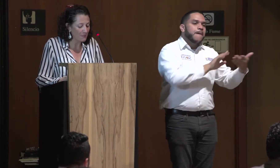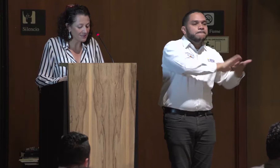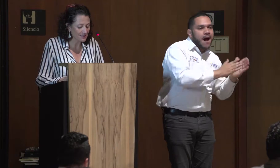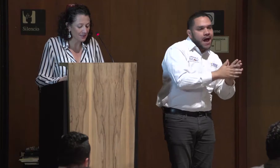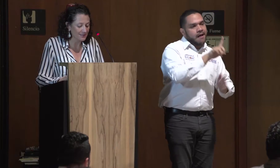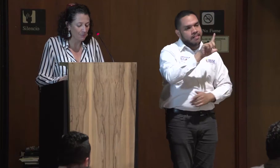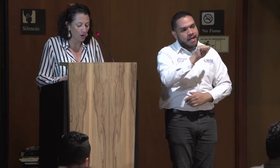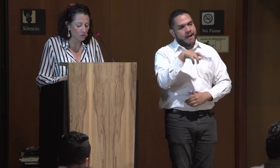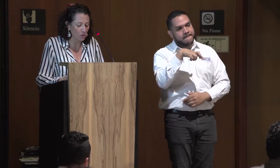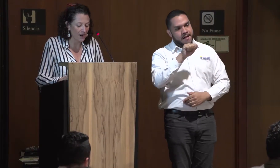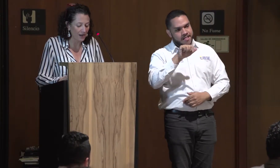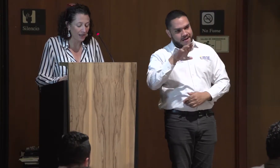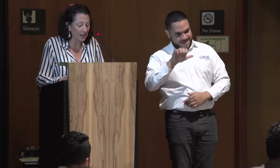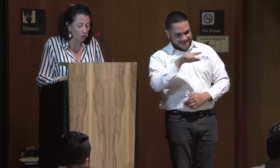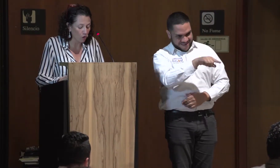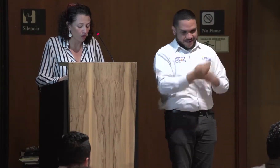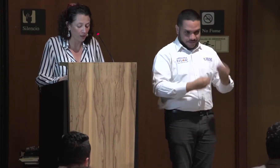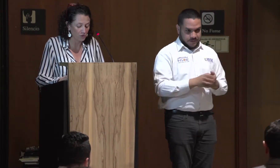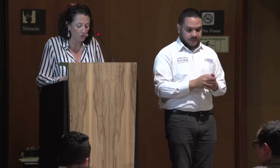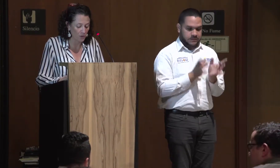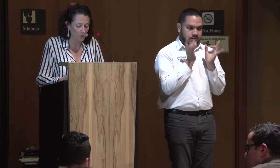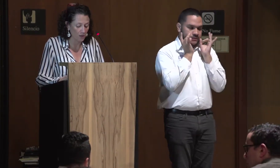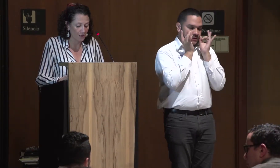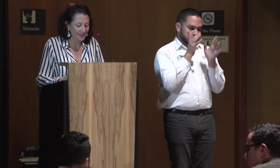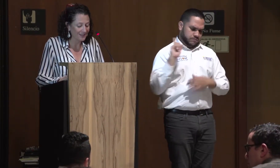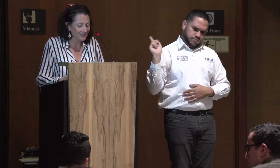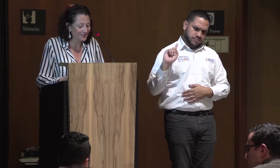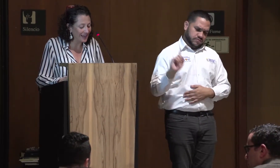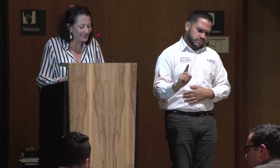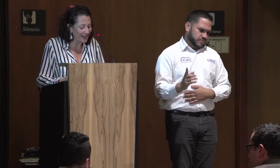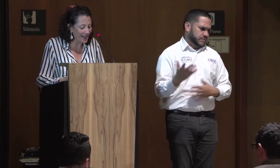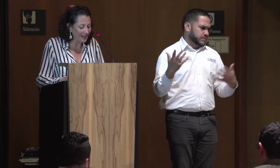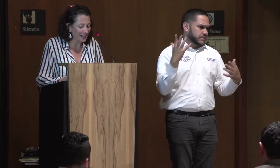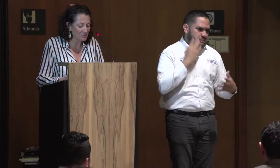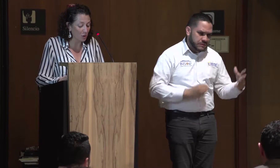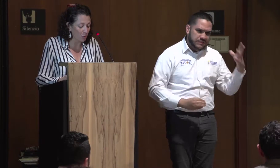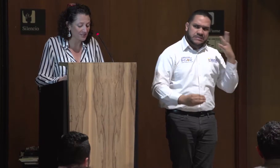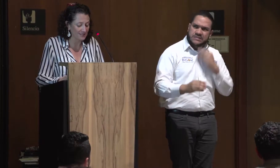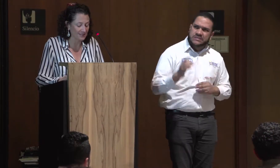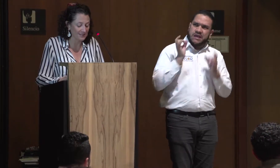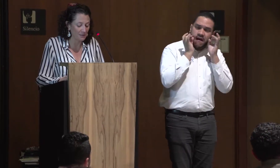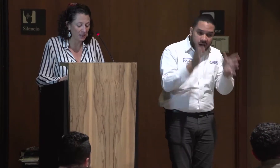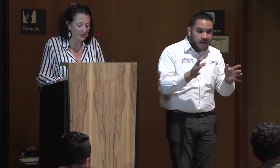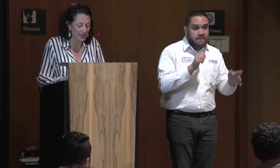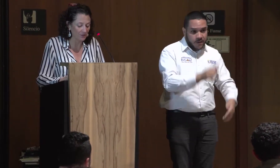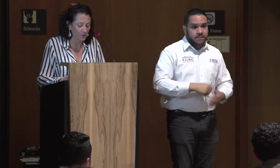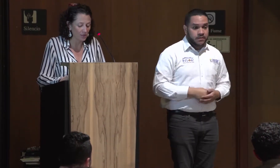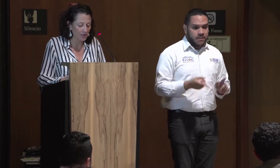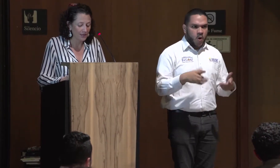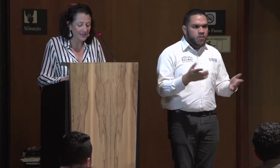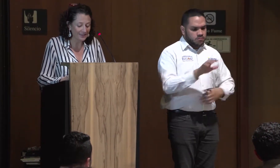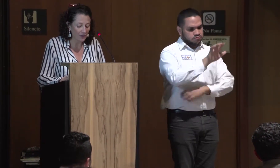construir la paz es que podamos nombrar el horror que hemos vivido, deletrear las propuestas que se están